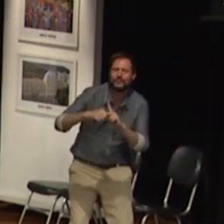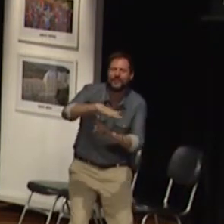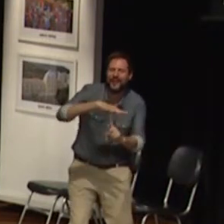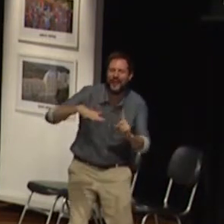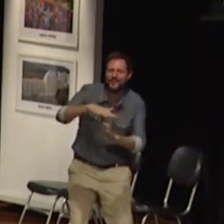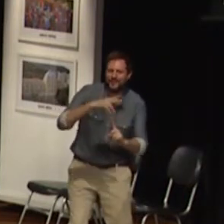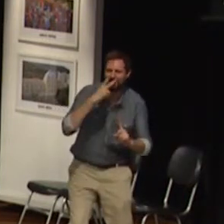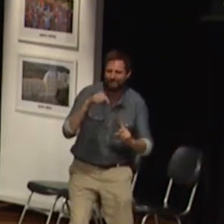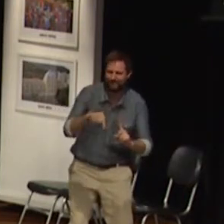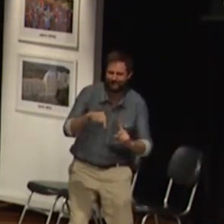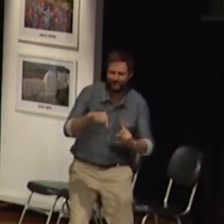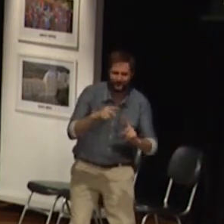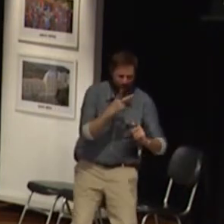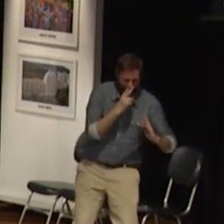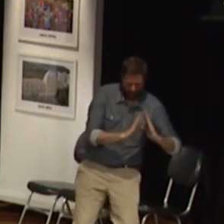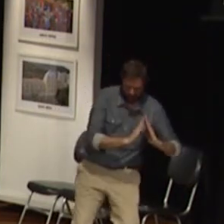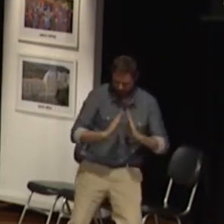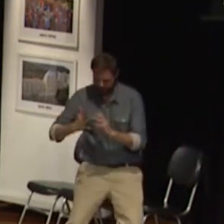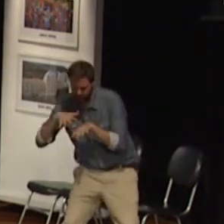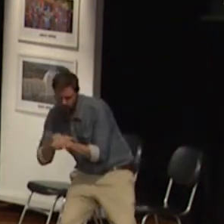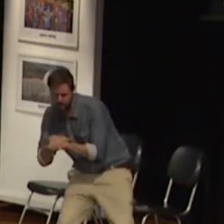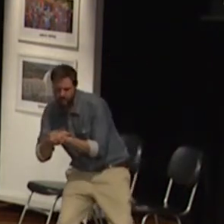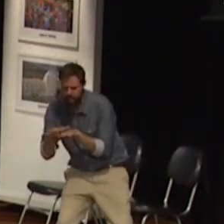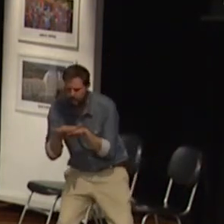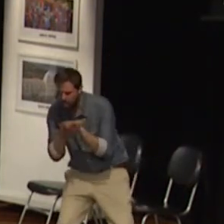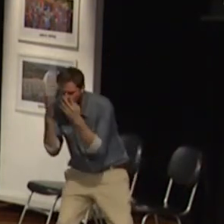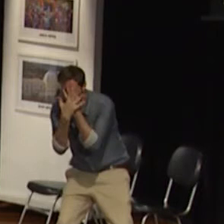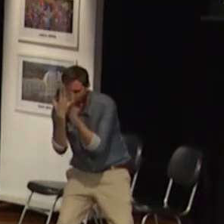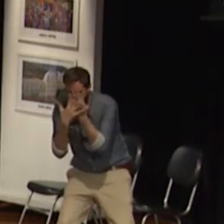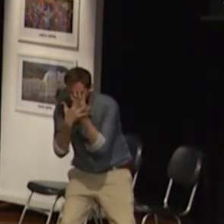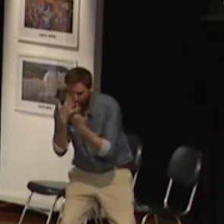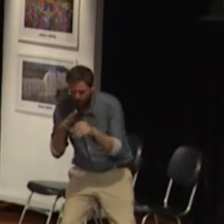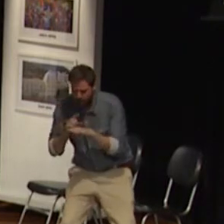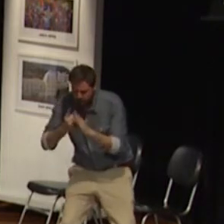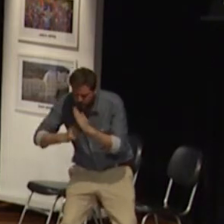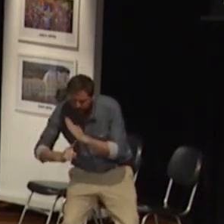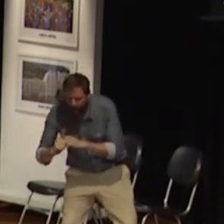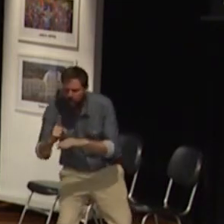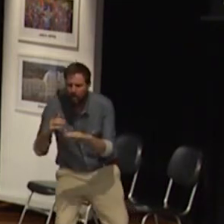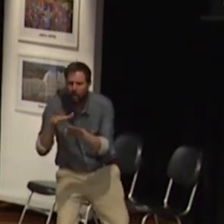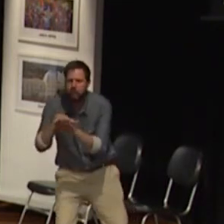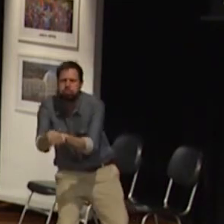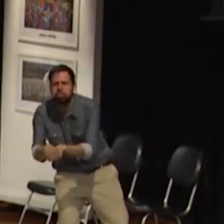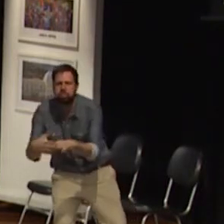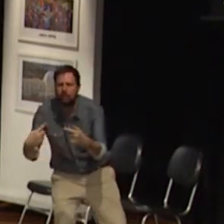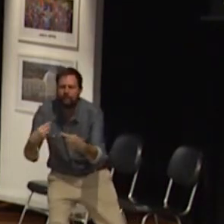Mas dentro da sociedade, ele não vai estar preparado dentro dessa sociedade. Então, quando a inclusão não